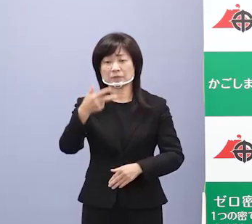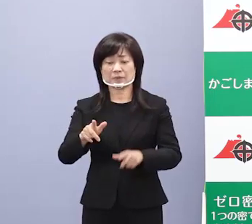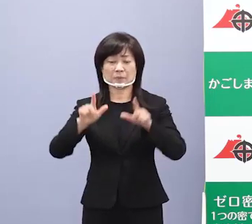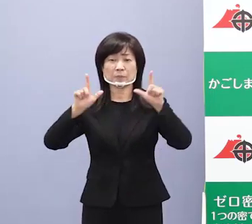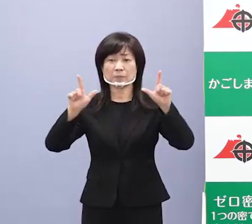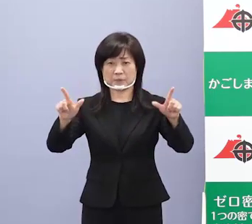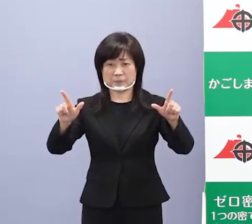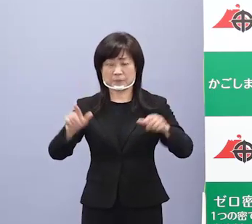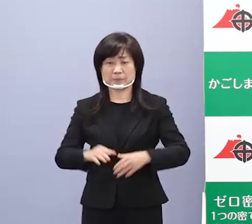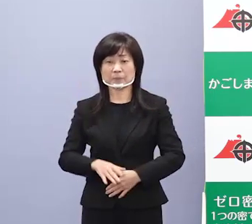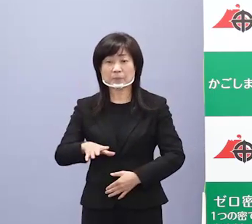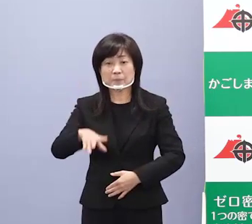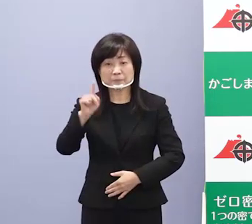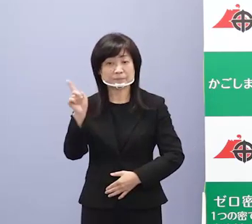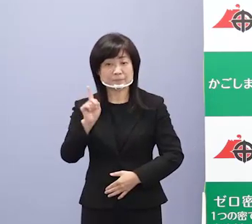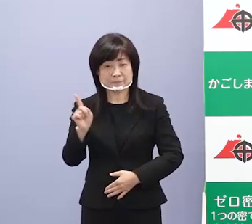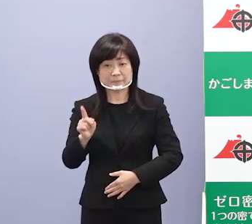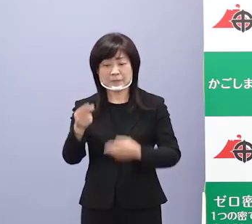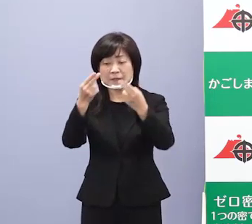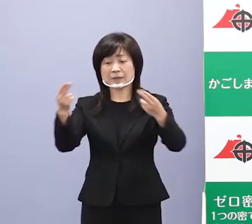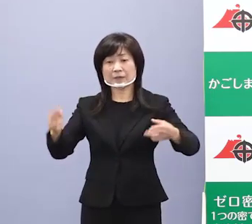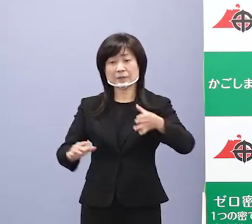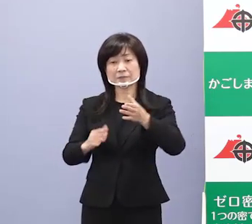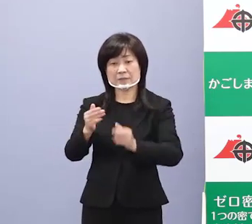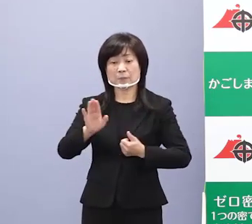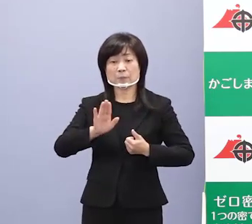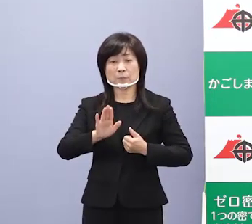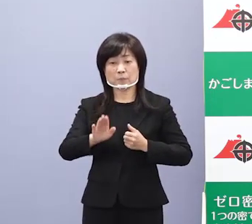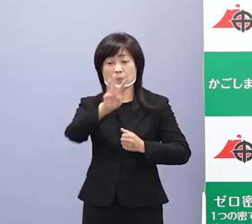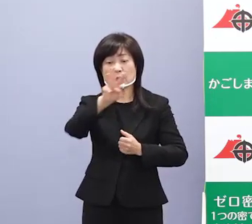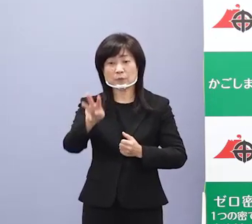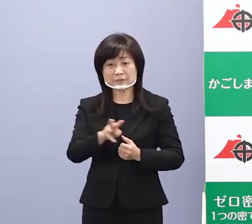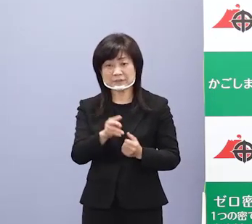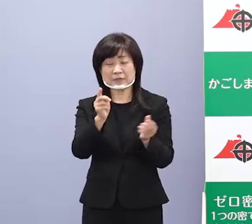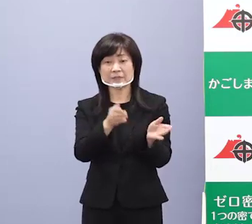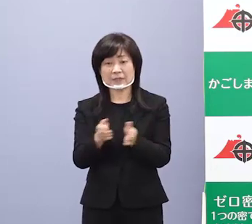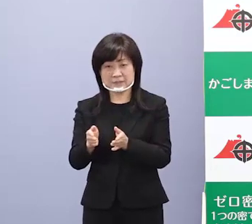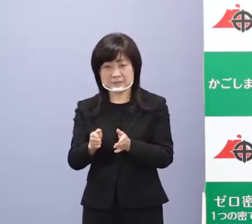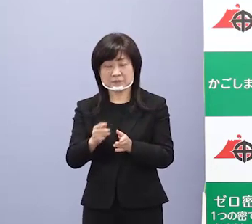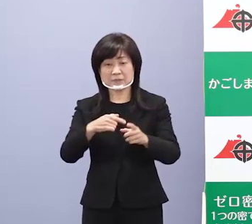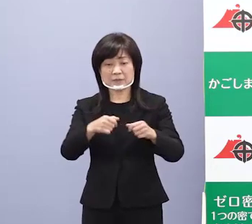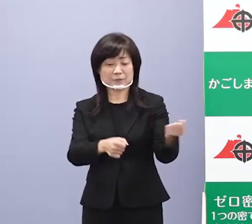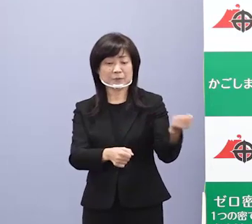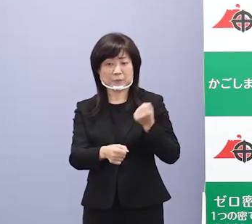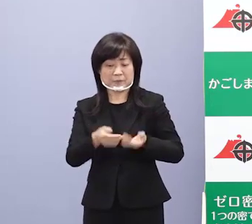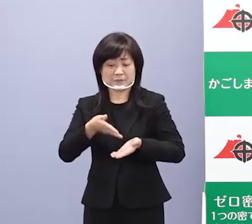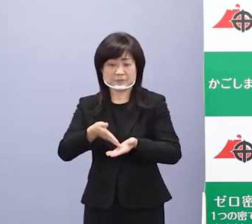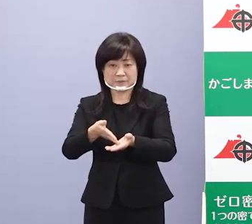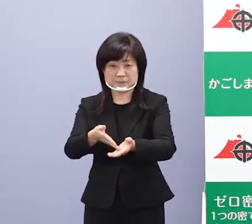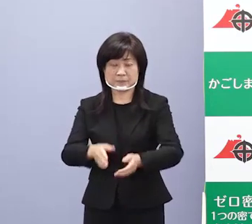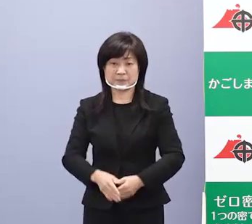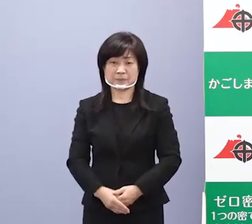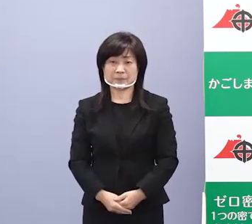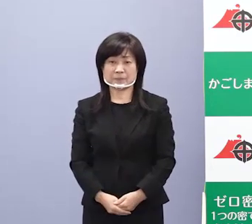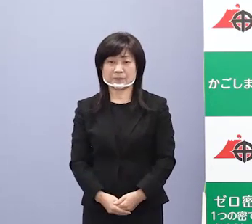たしますが、はじめに火山防災体制のさらなる強化に向けた取り組みについてご説明いたします。